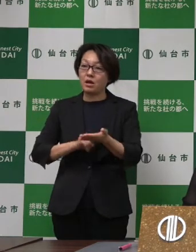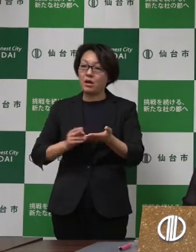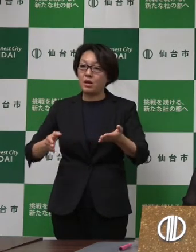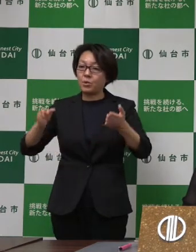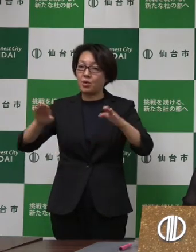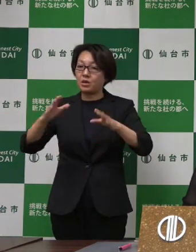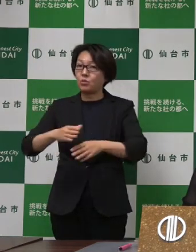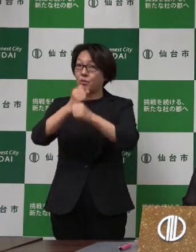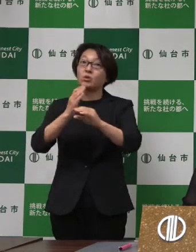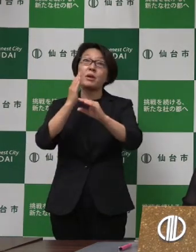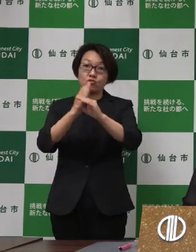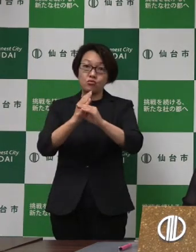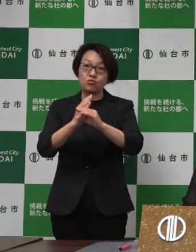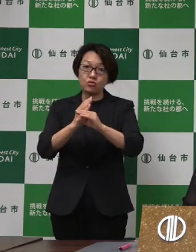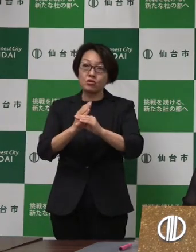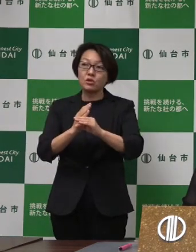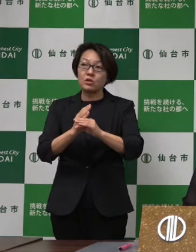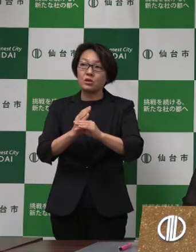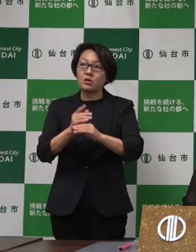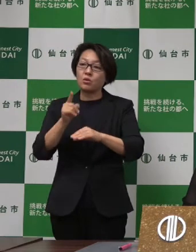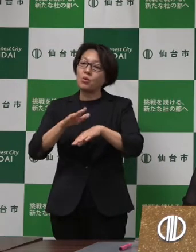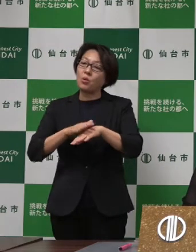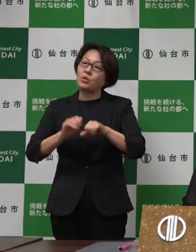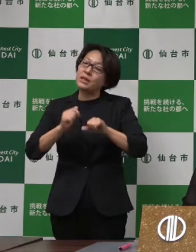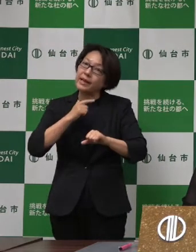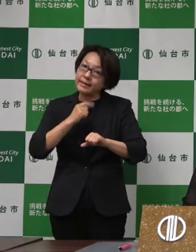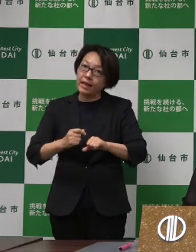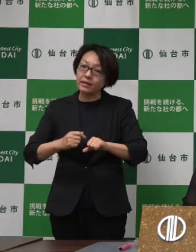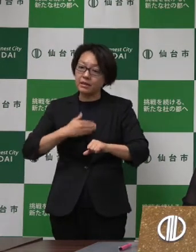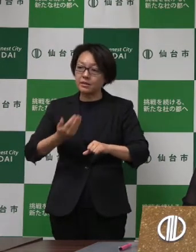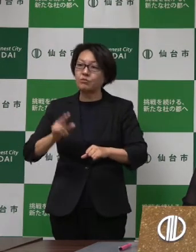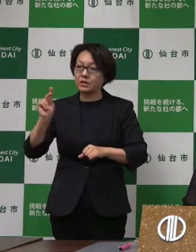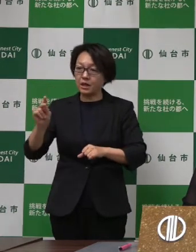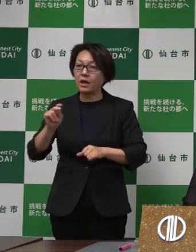形でやるというのは、各医療機関さんにはお伝えはしているところです。